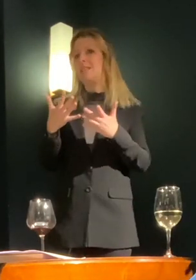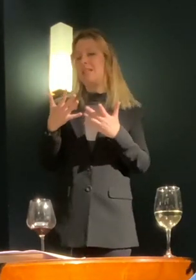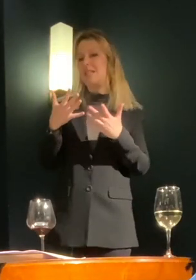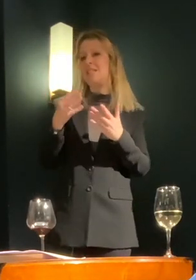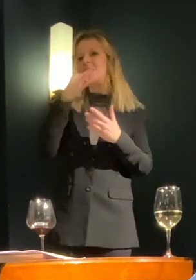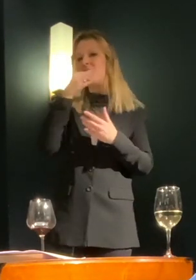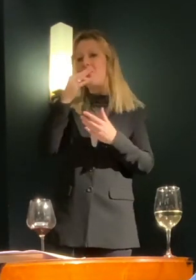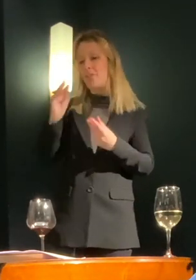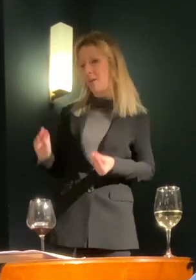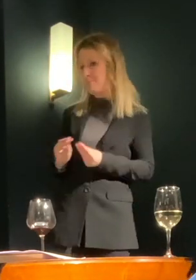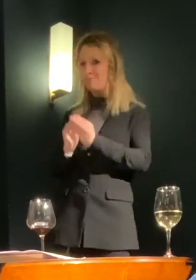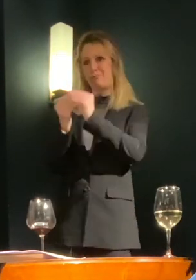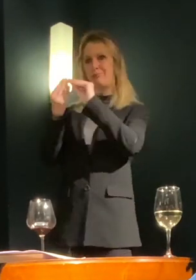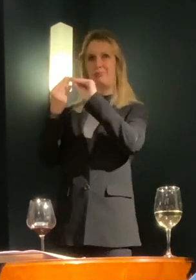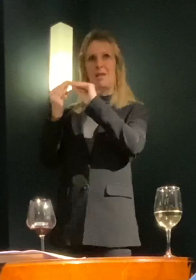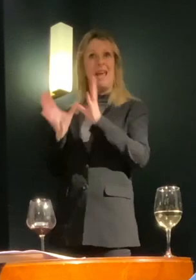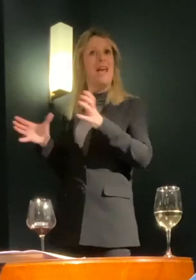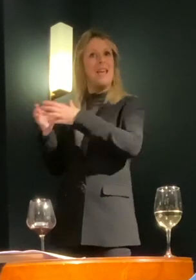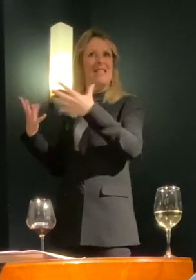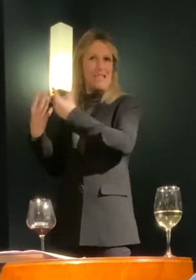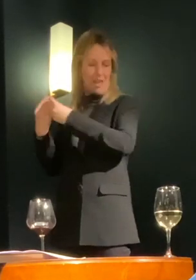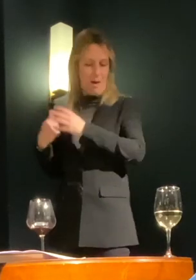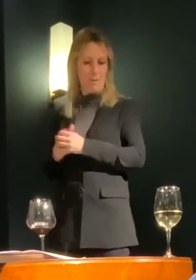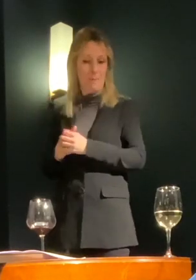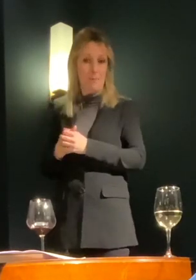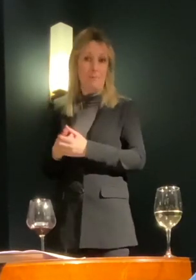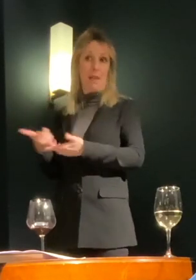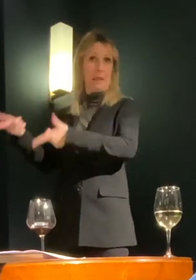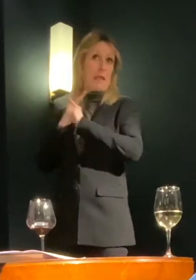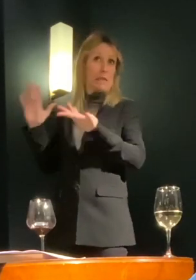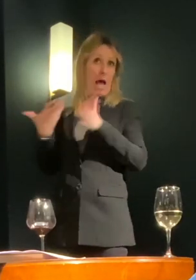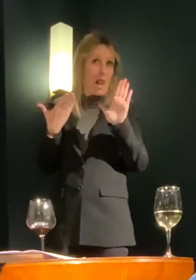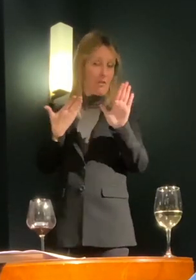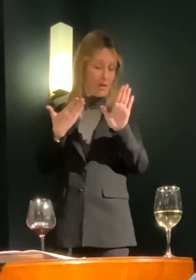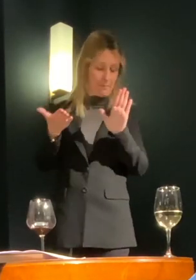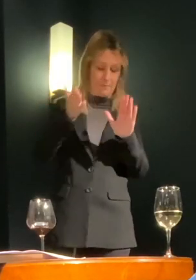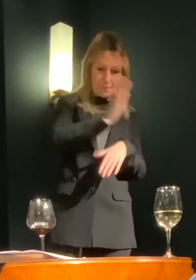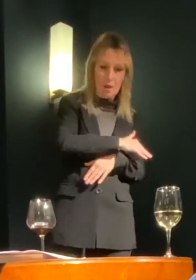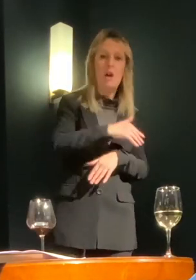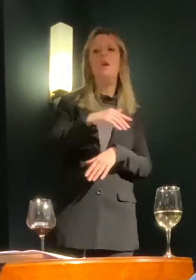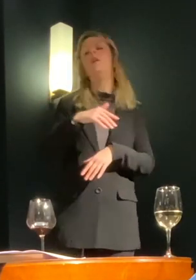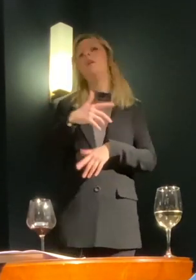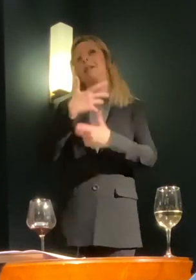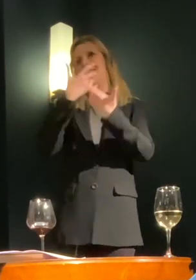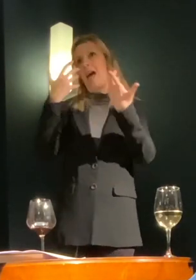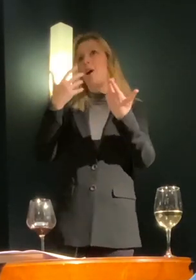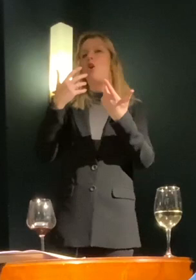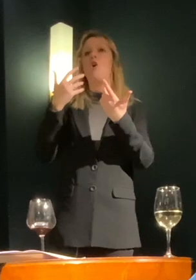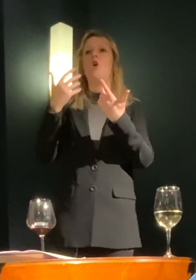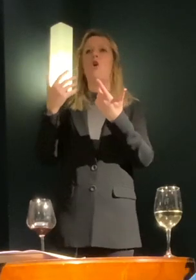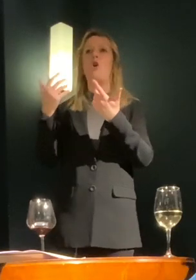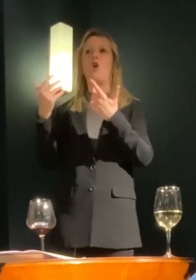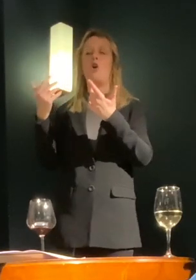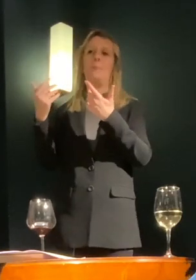corpo collettivamente, e questo da una parte ti salva, dall'altra ovviamente poi devi scendere a patti con altre visioni,